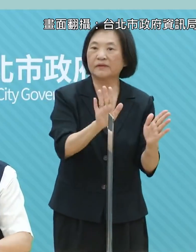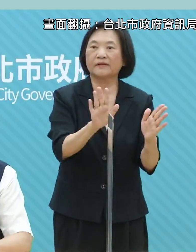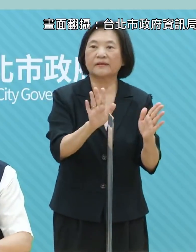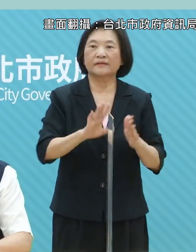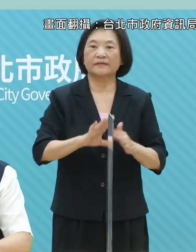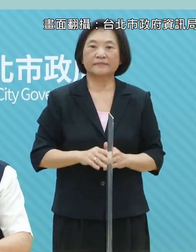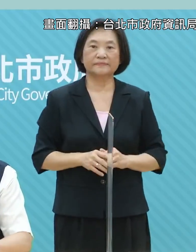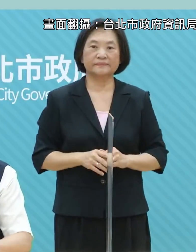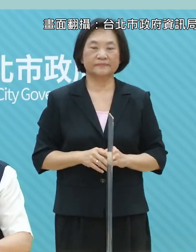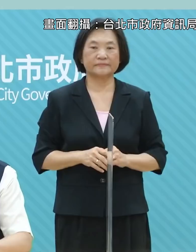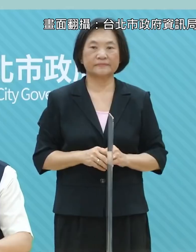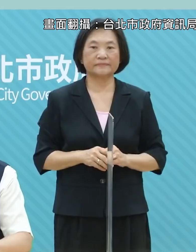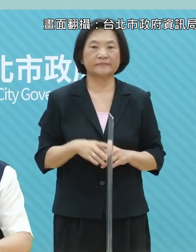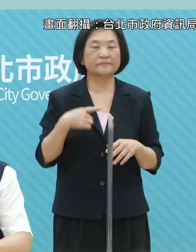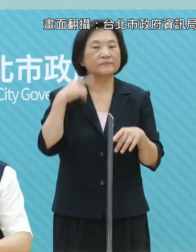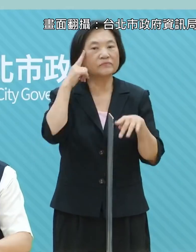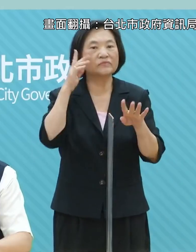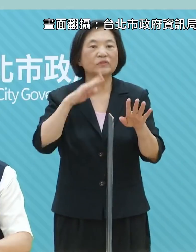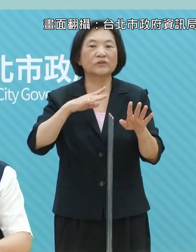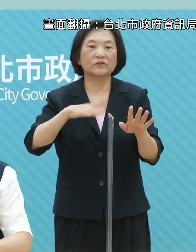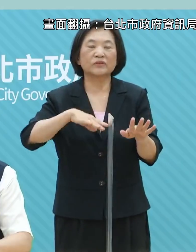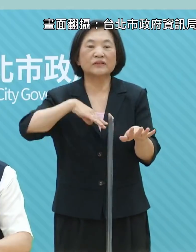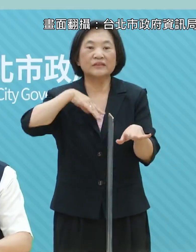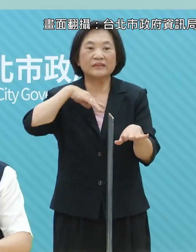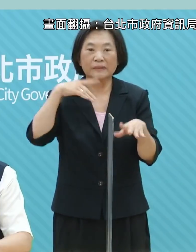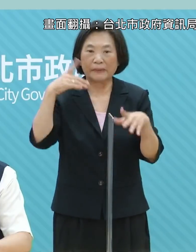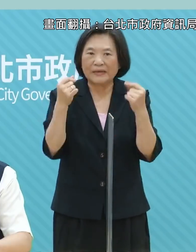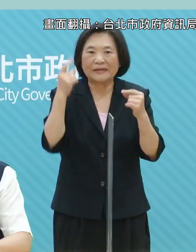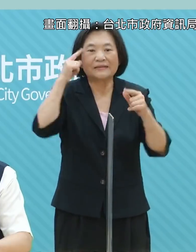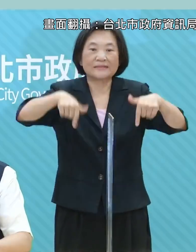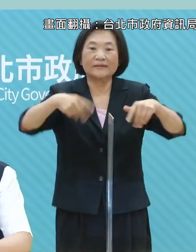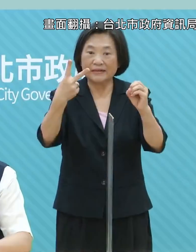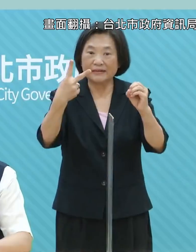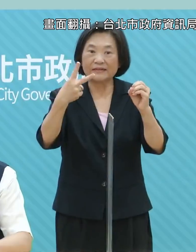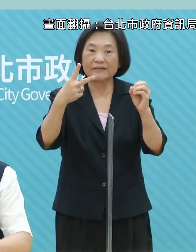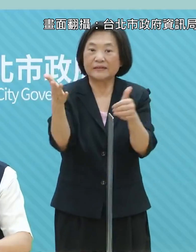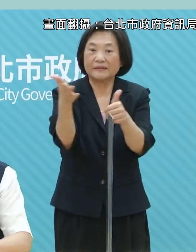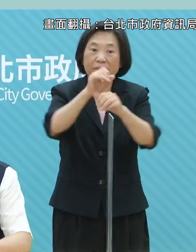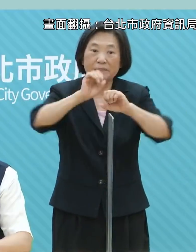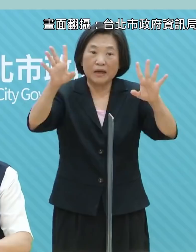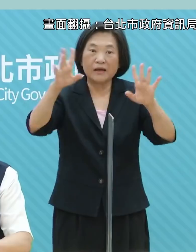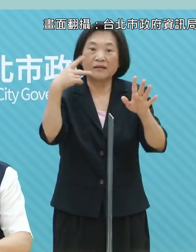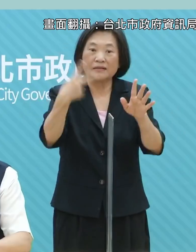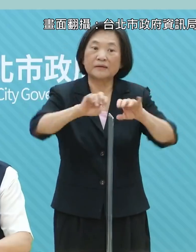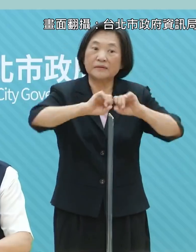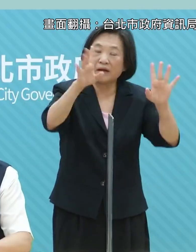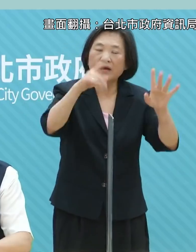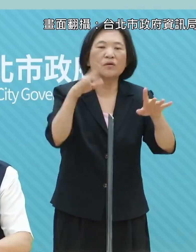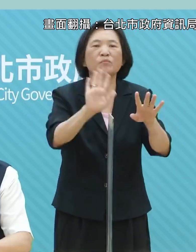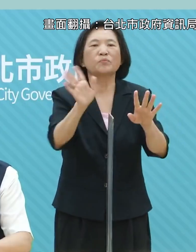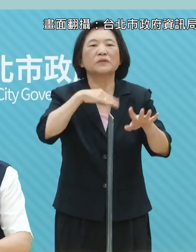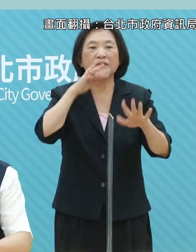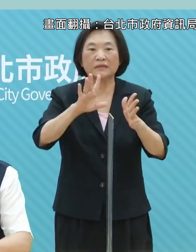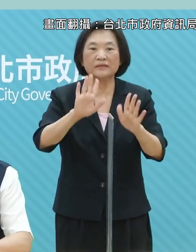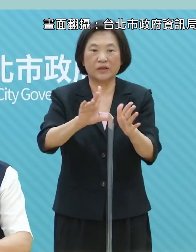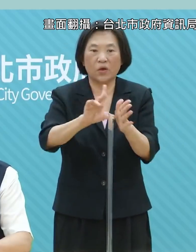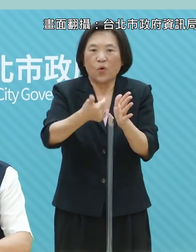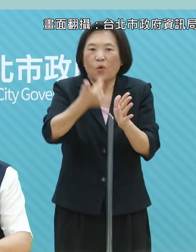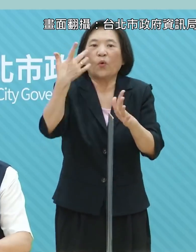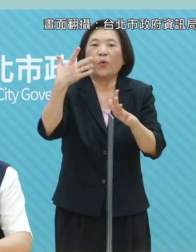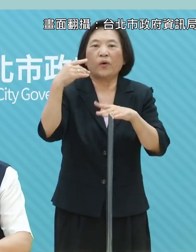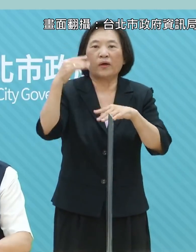楚，在疫情还在升高，所以为了要让家长有时间准备，你知道哦，所以就没有